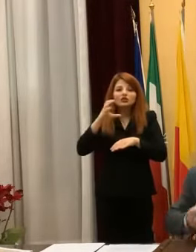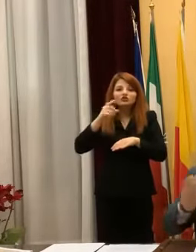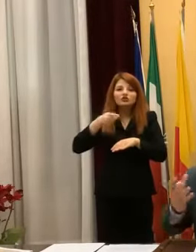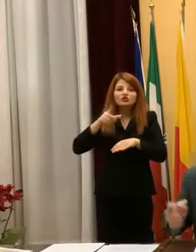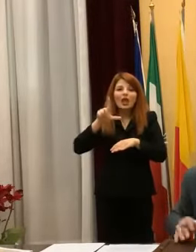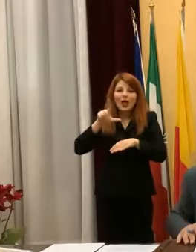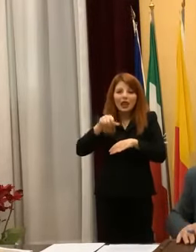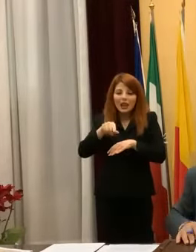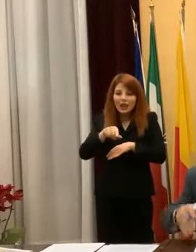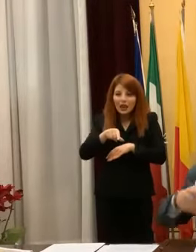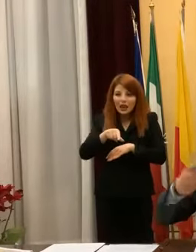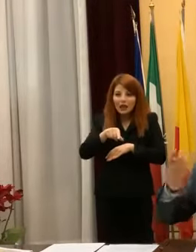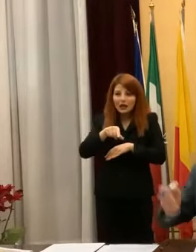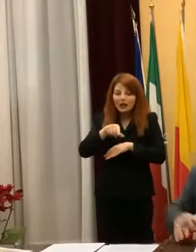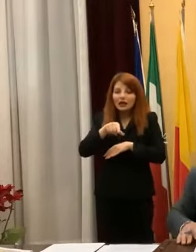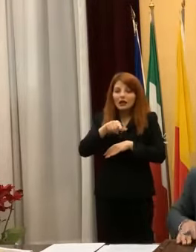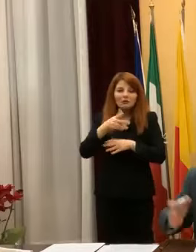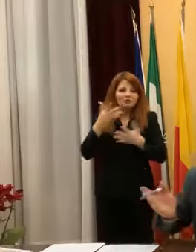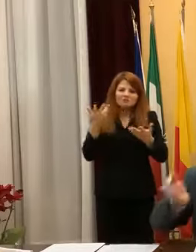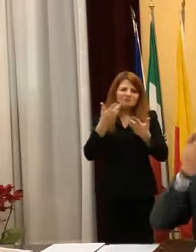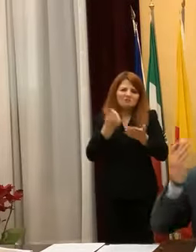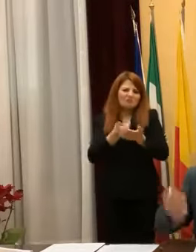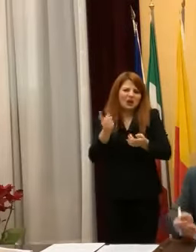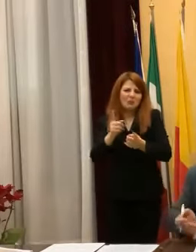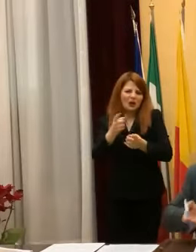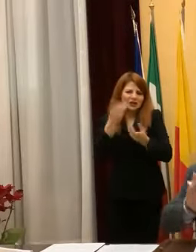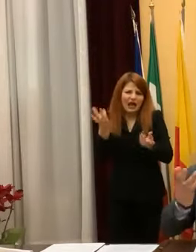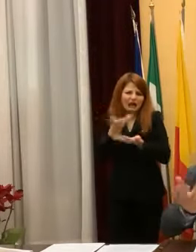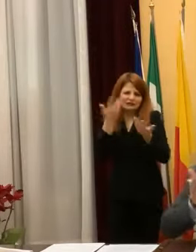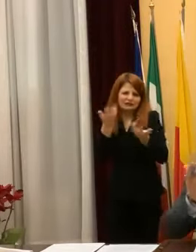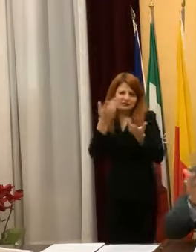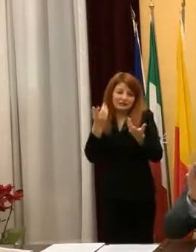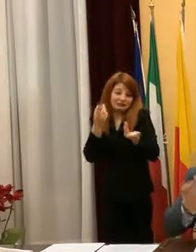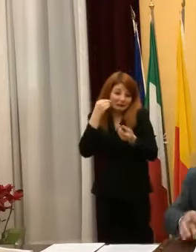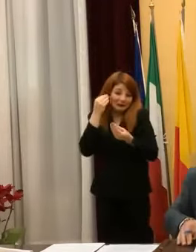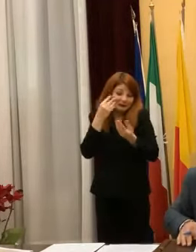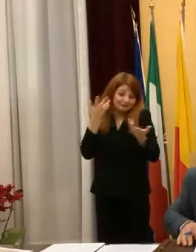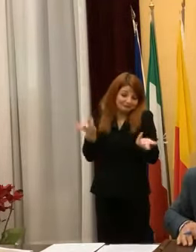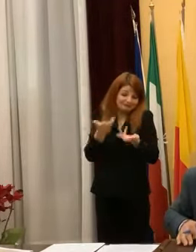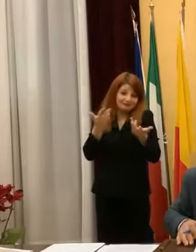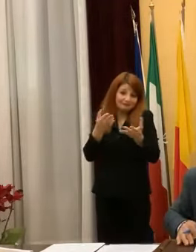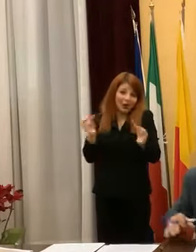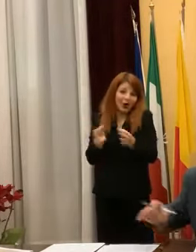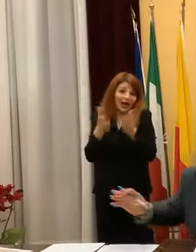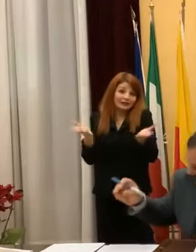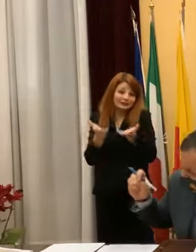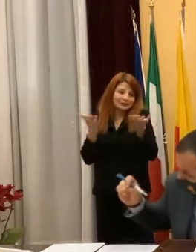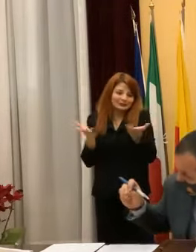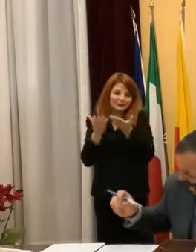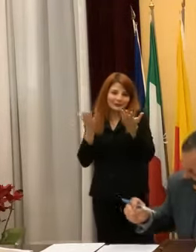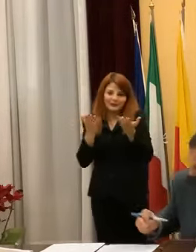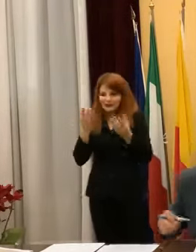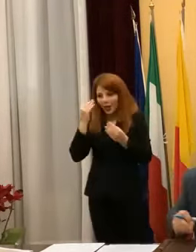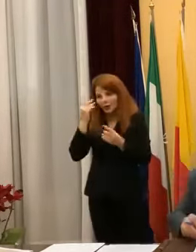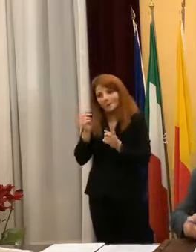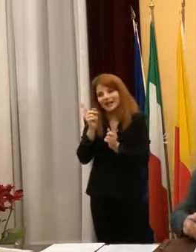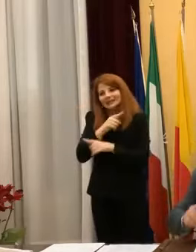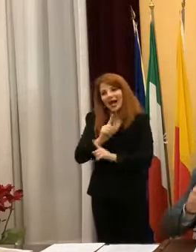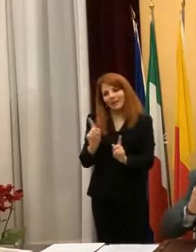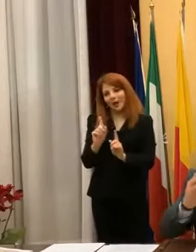importante, non credo che Razza l'abbia fatto per coprirsi le spalle, ma sarà una coincidenza ovviamente, non pensare male